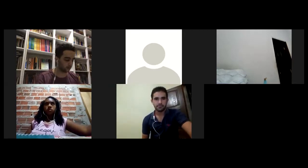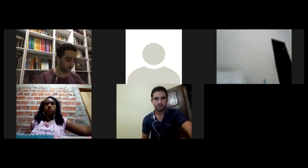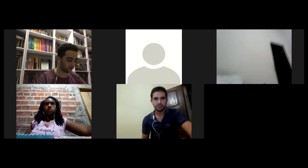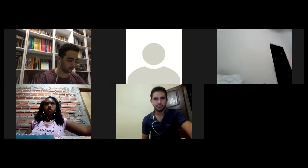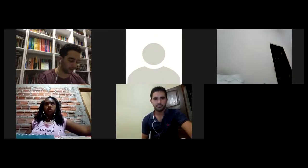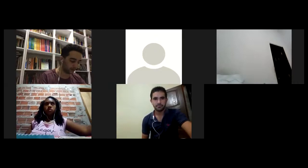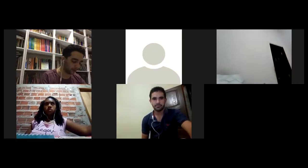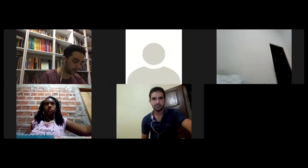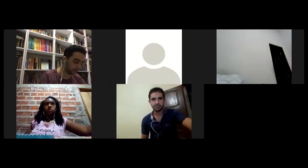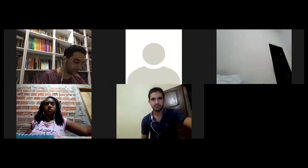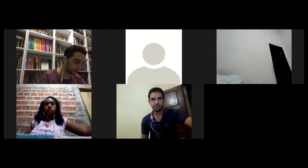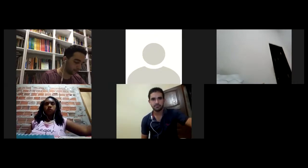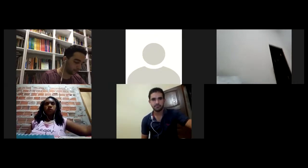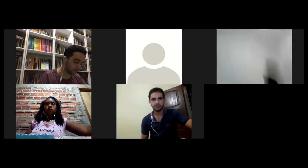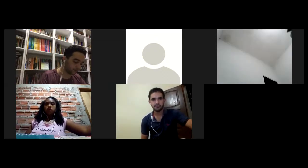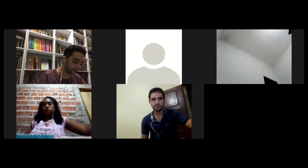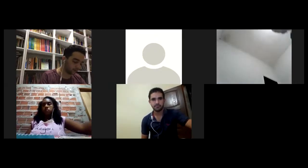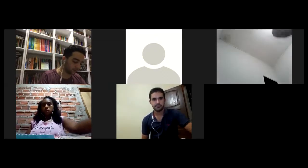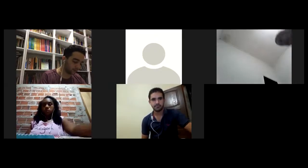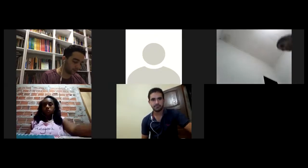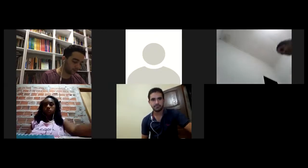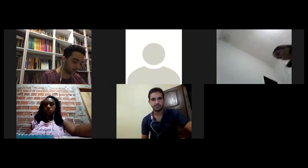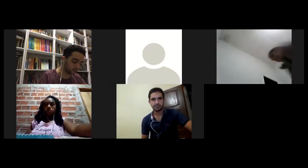Só marcar aqui.